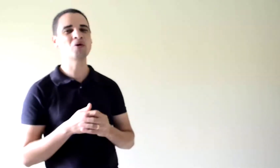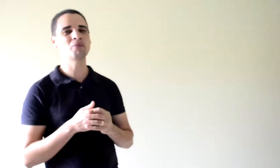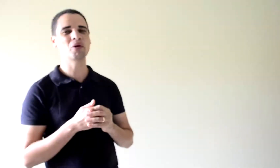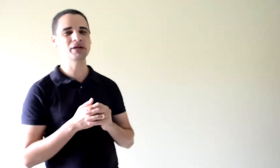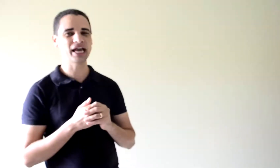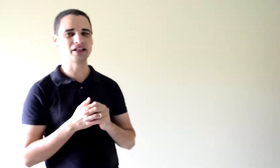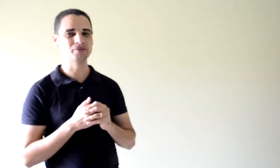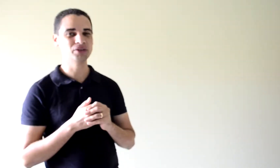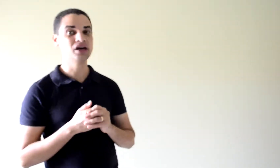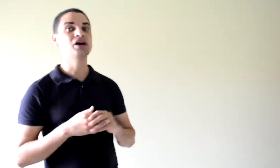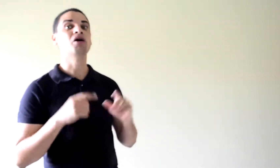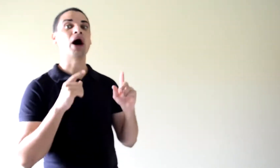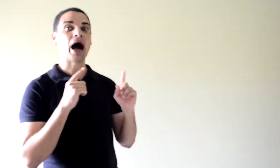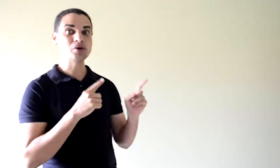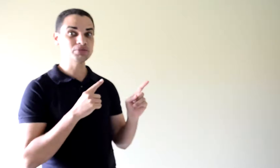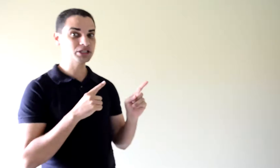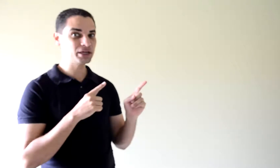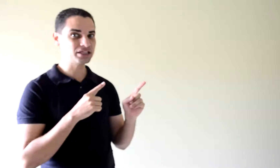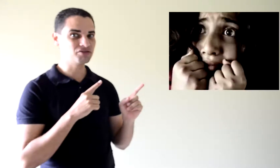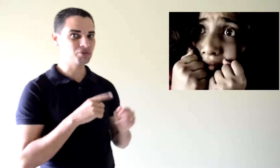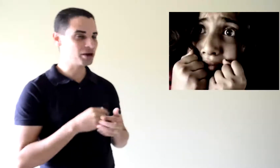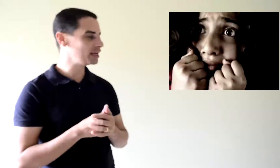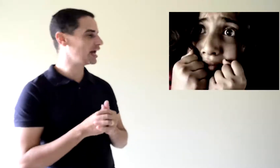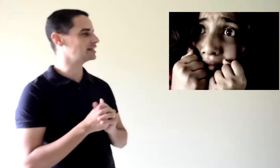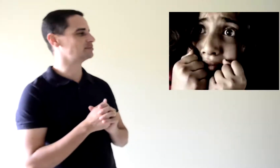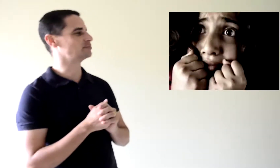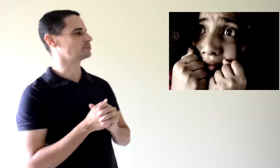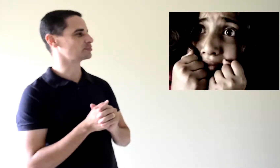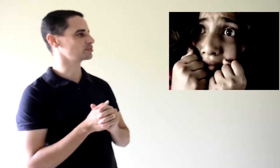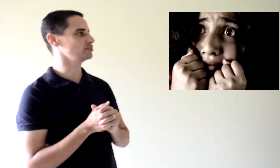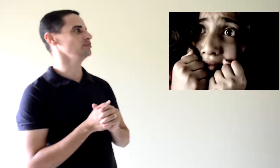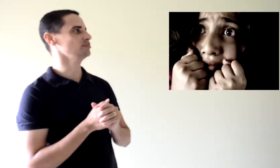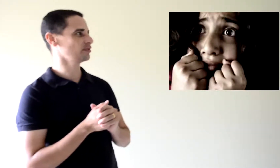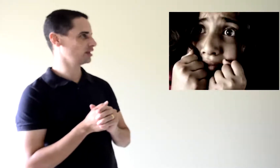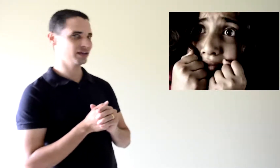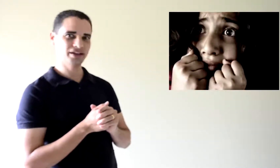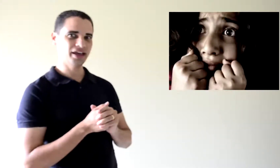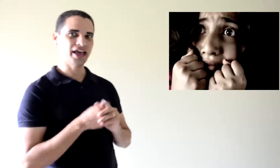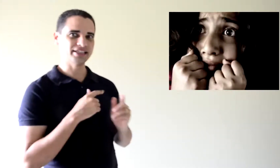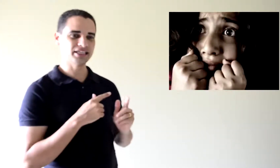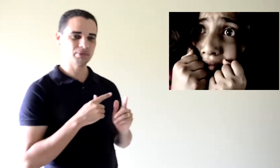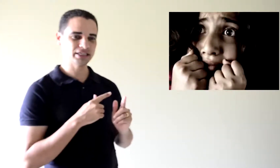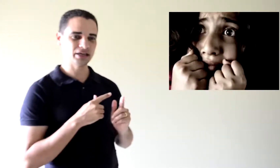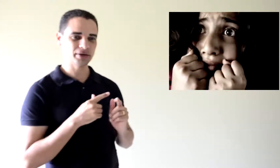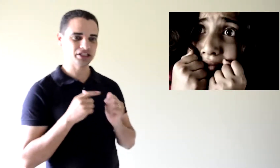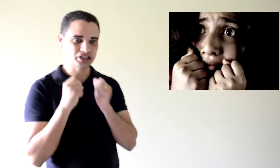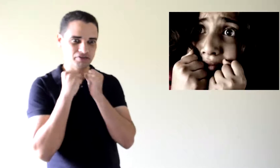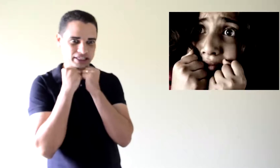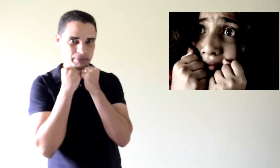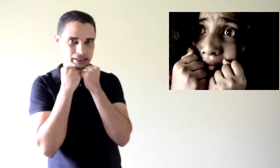complicado. A última expressão, vamos dar uma olhada. Essa expressão aí, a gente vê essa menina